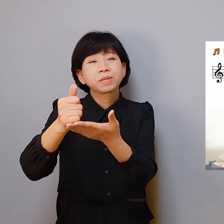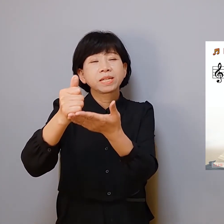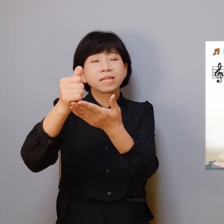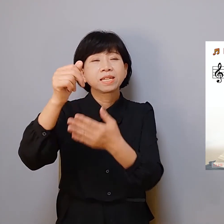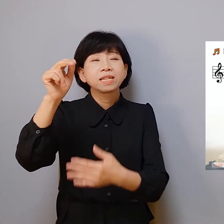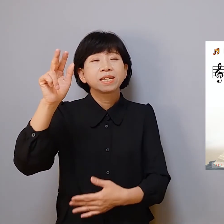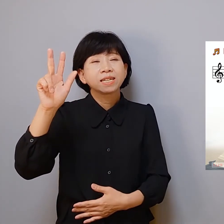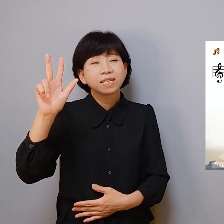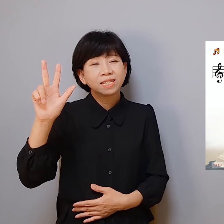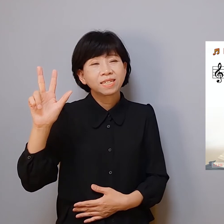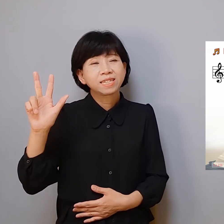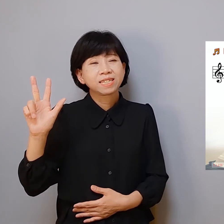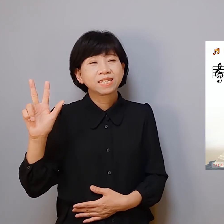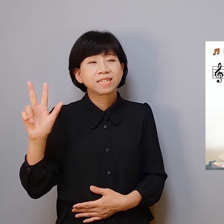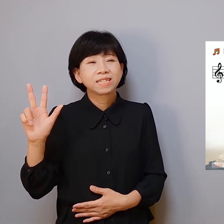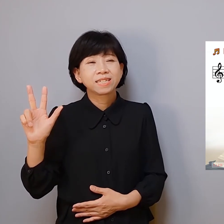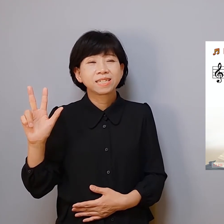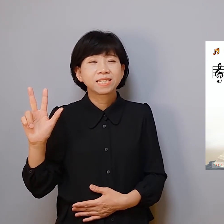주님만을